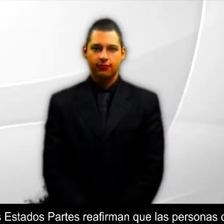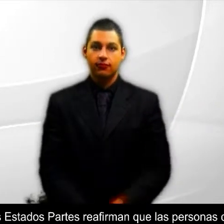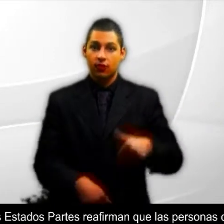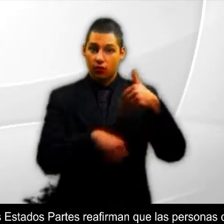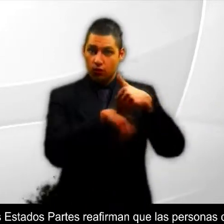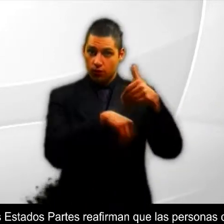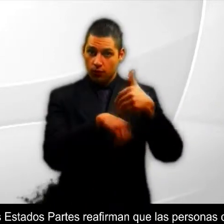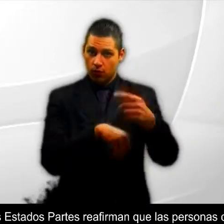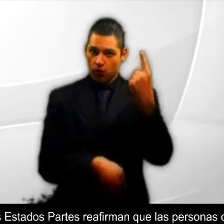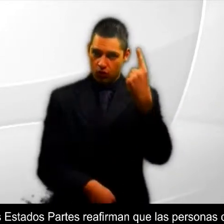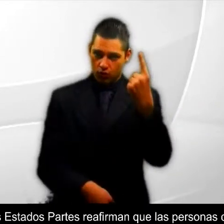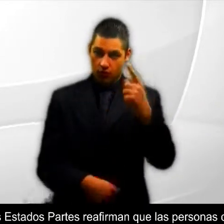Artículo 13.